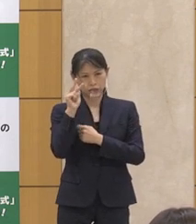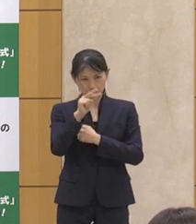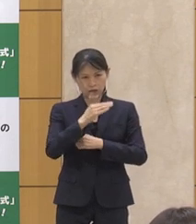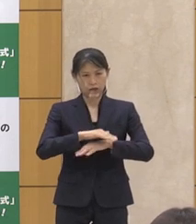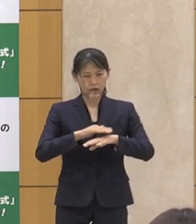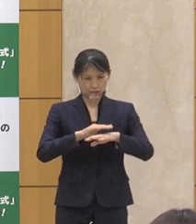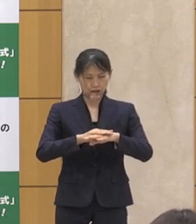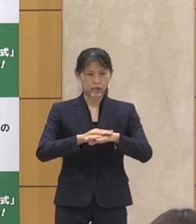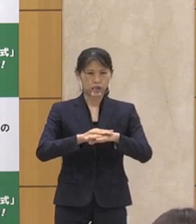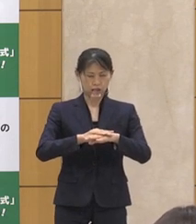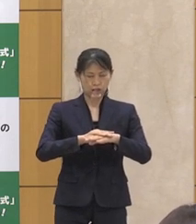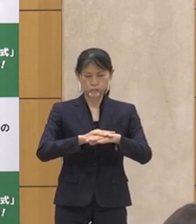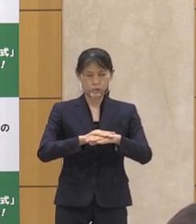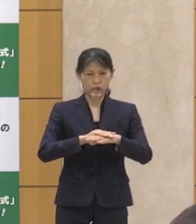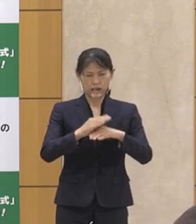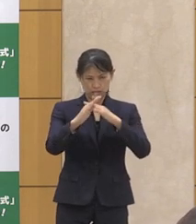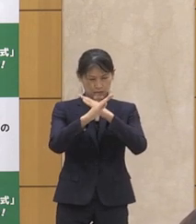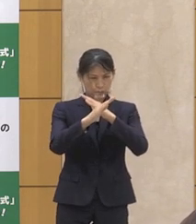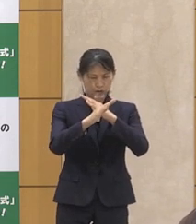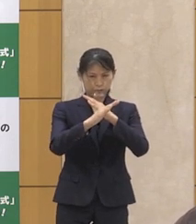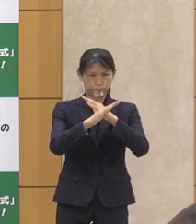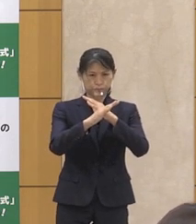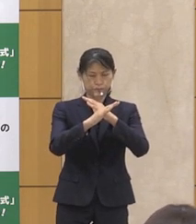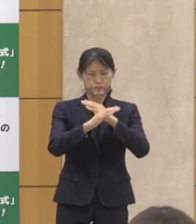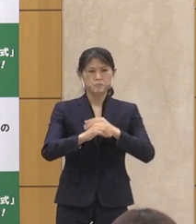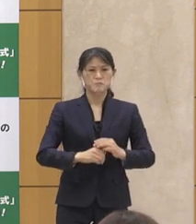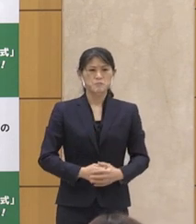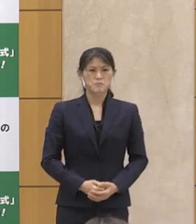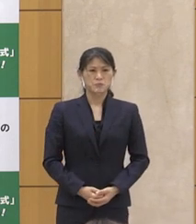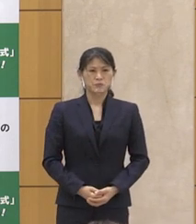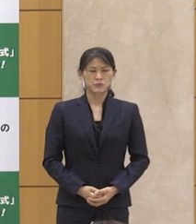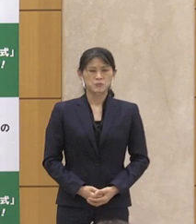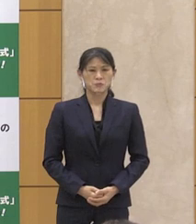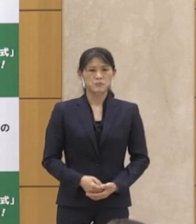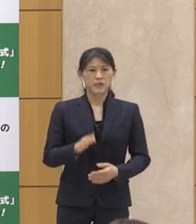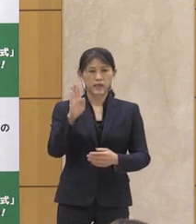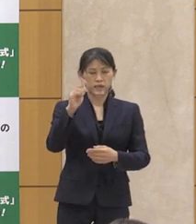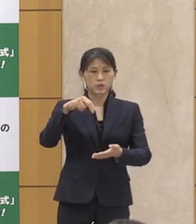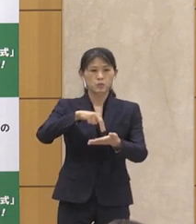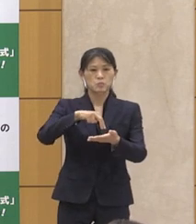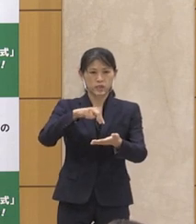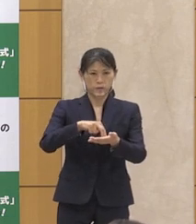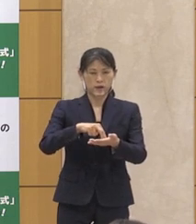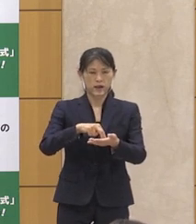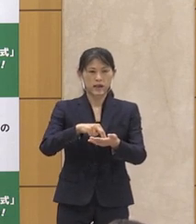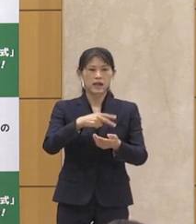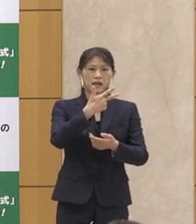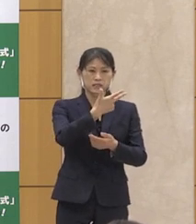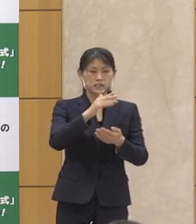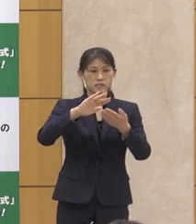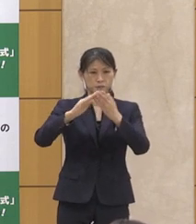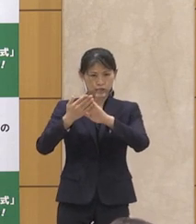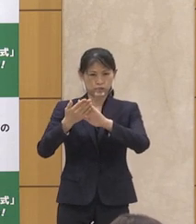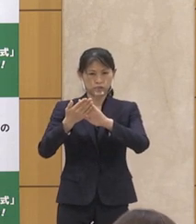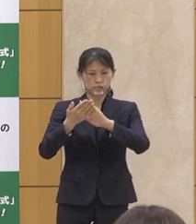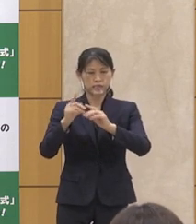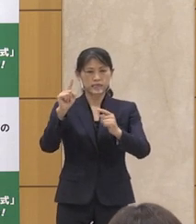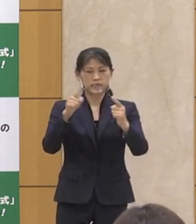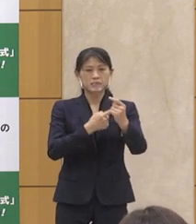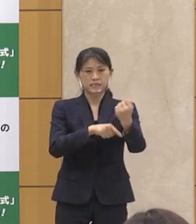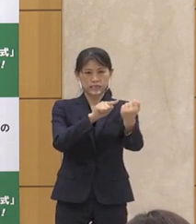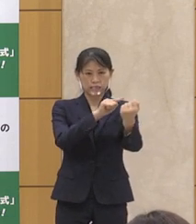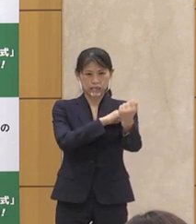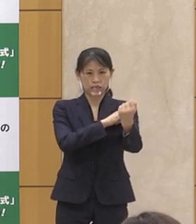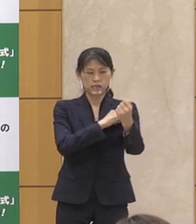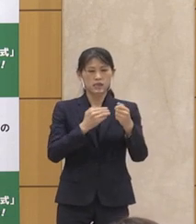されるものではありません。そこで県におきましては、県内各市庁、香川県人権啓発推